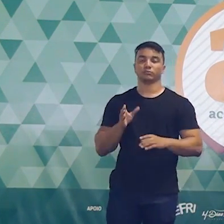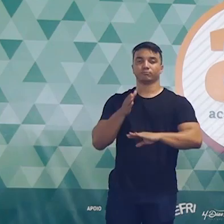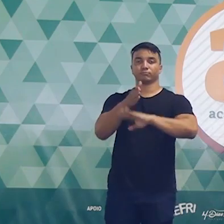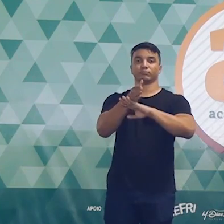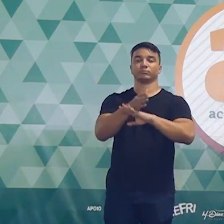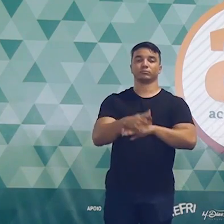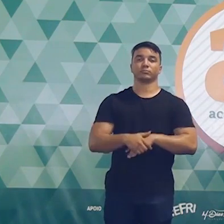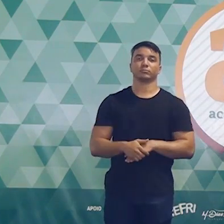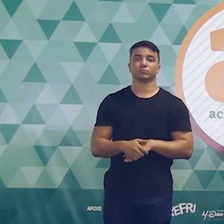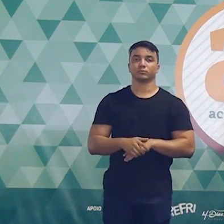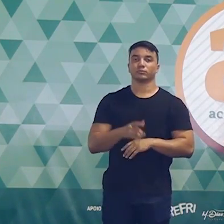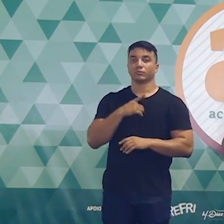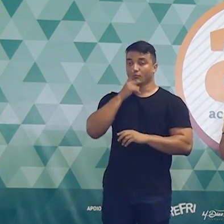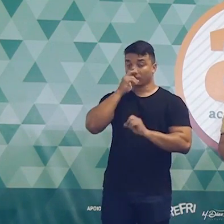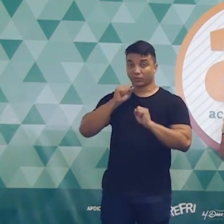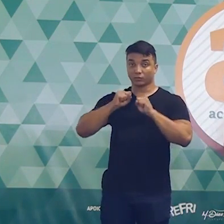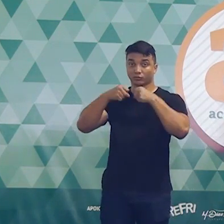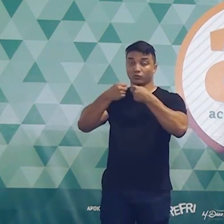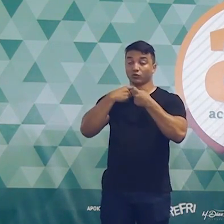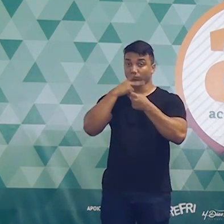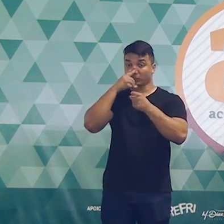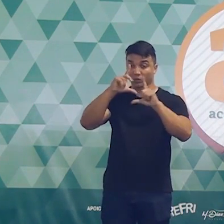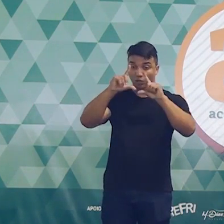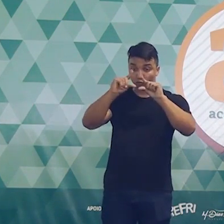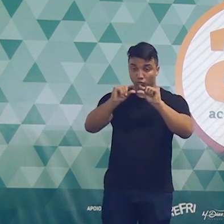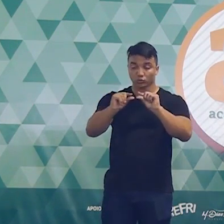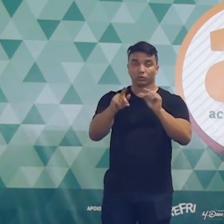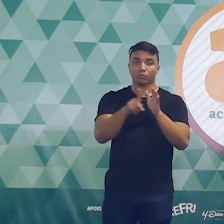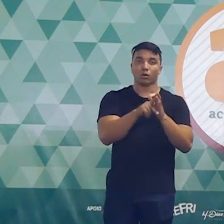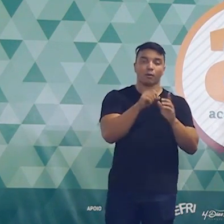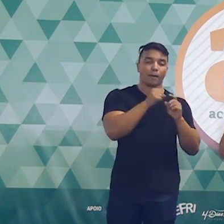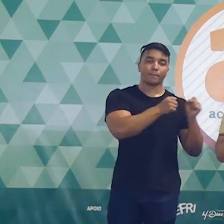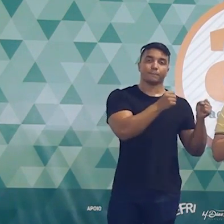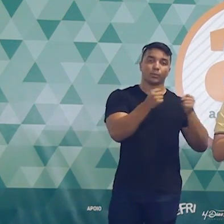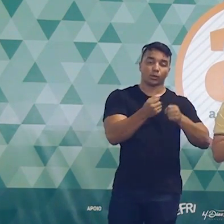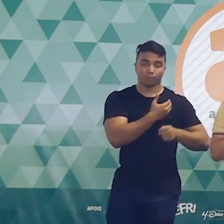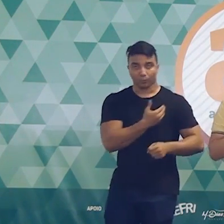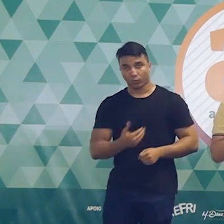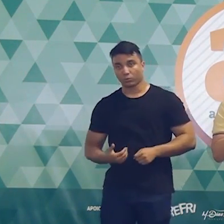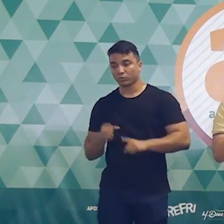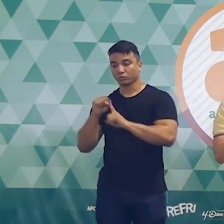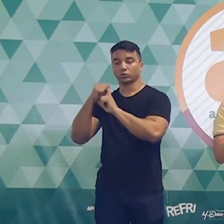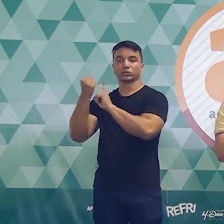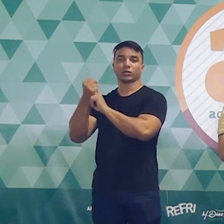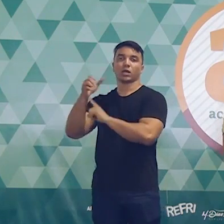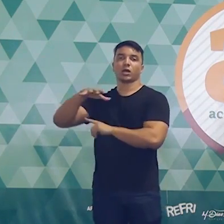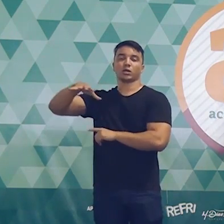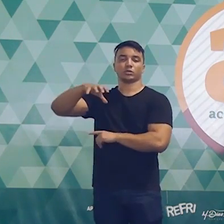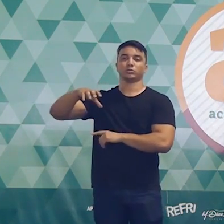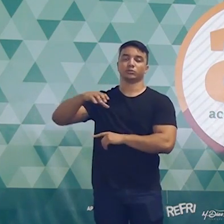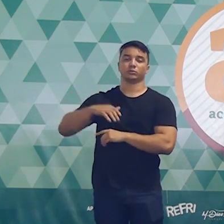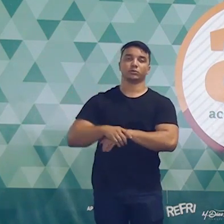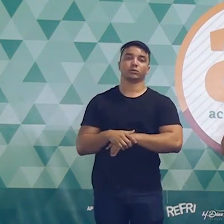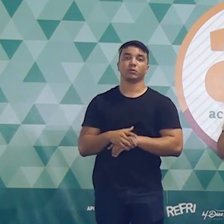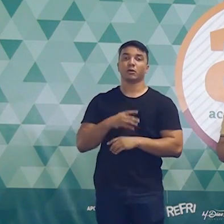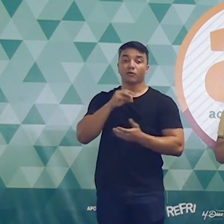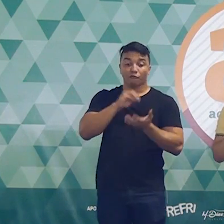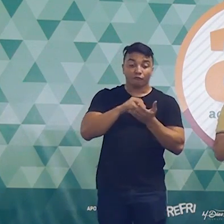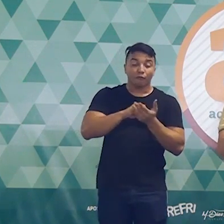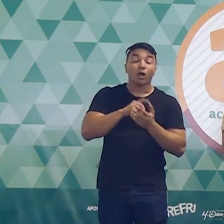política, com um esforço reduzido que envolve poder público e sociedade civil, com atuação